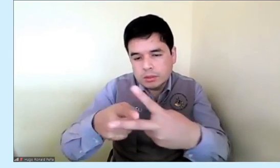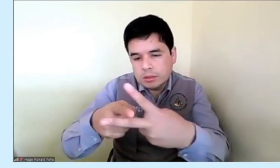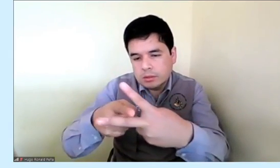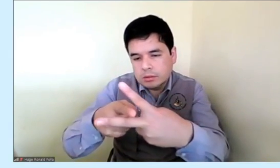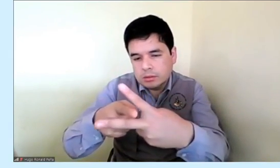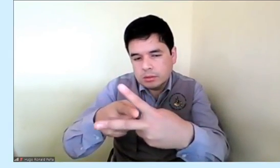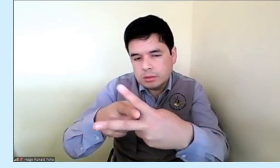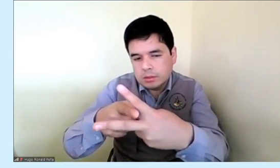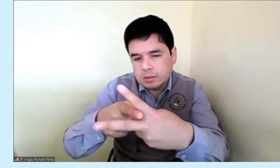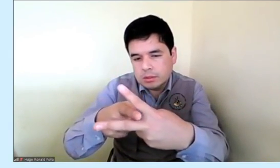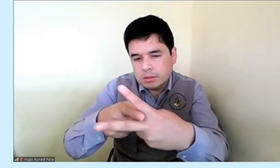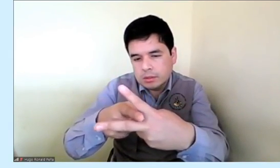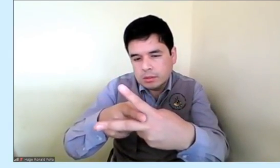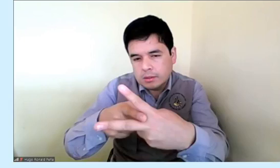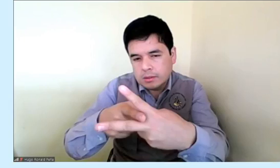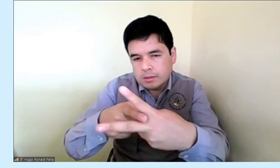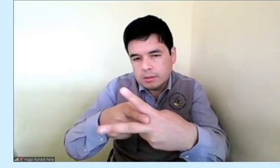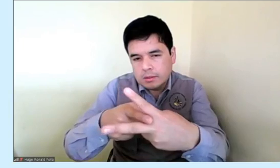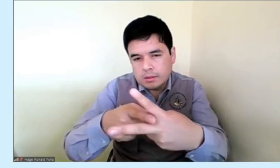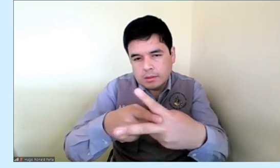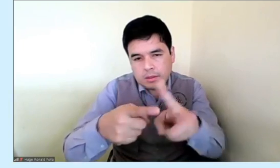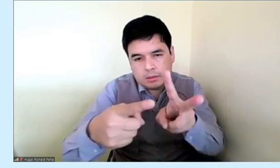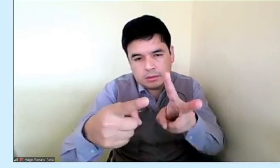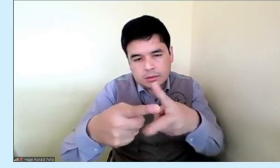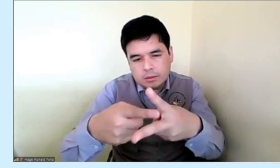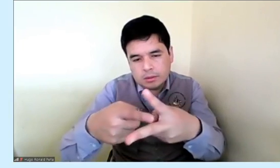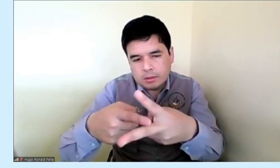el índice en medio de los dedos en forma de B